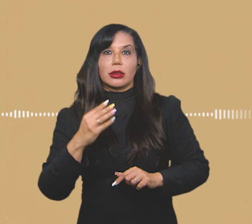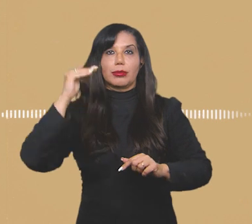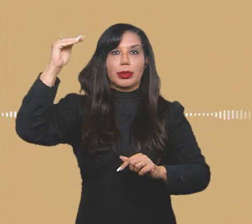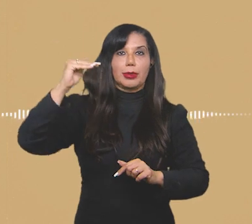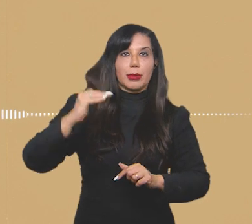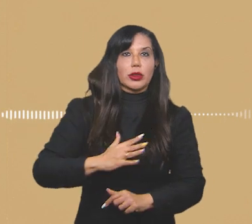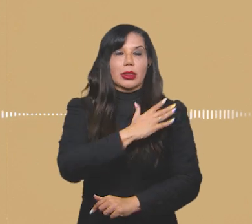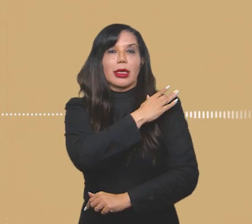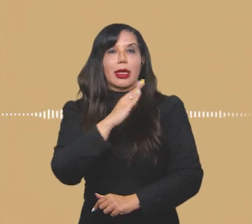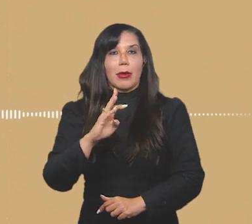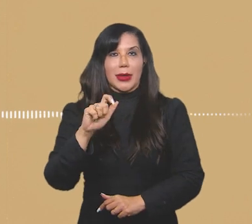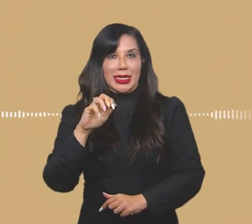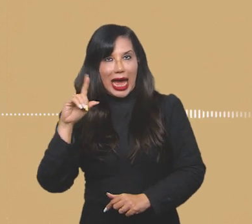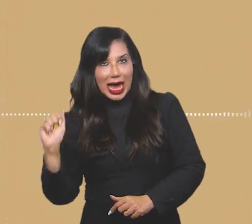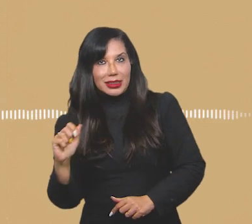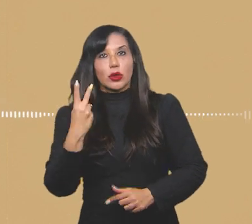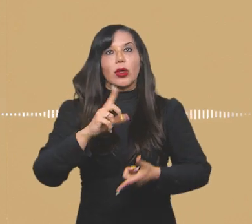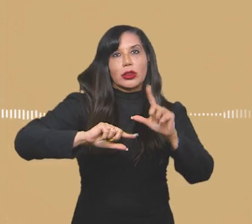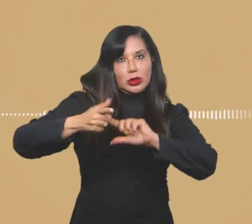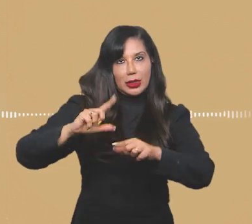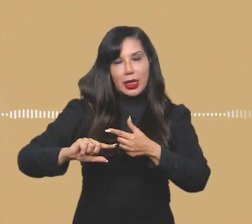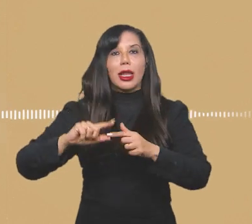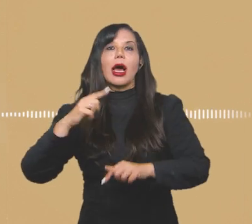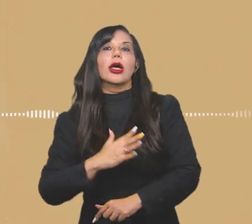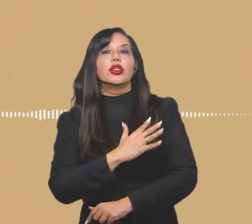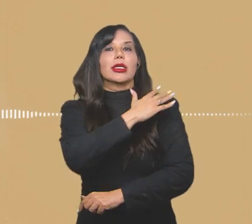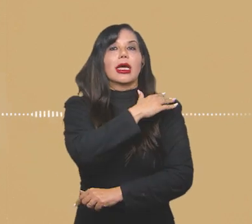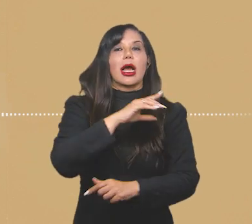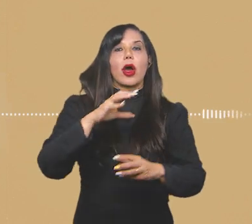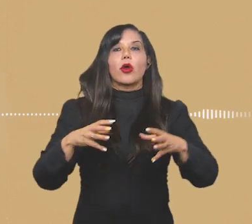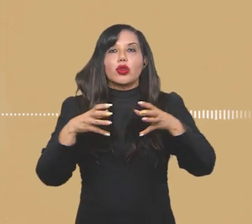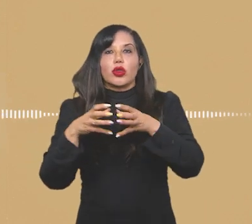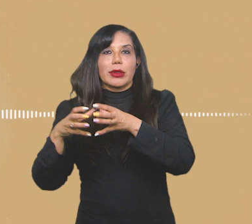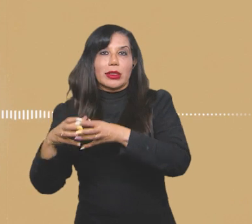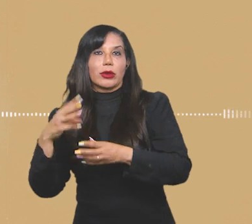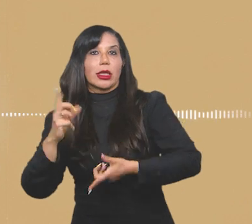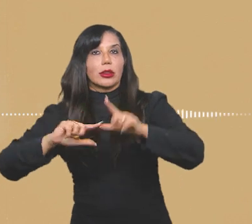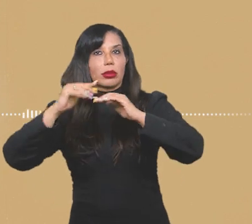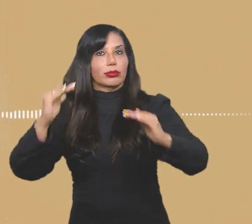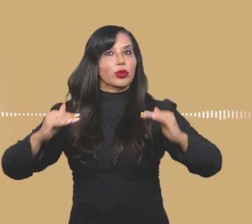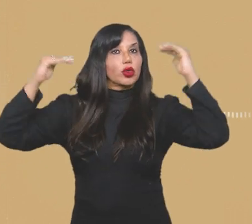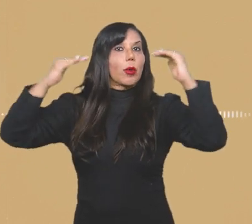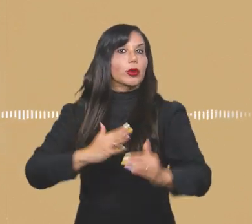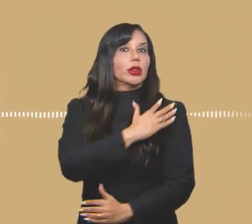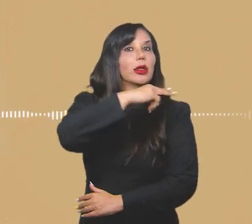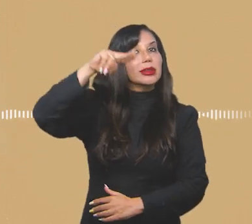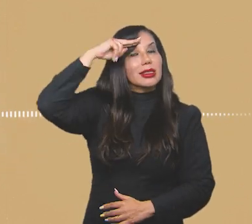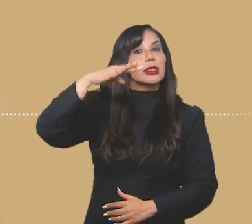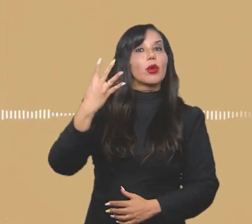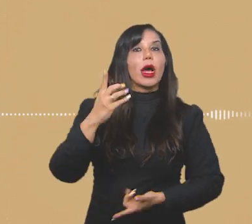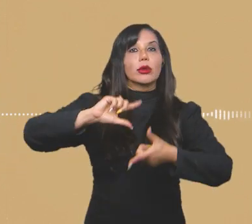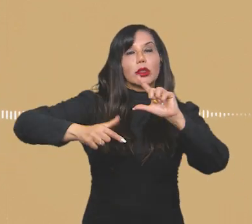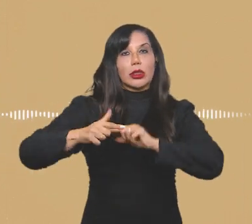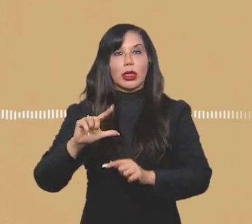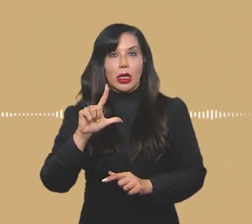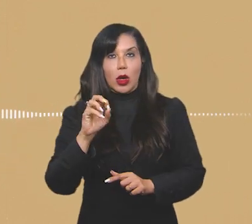3 hierarquias. General de brigada, que é 2 estrelas, que é a primeira promoção. General de divisão, 3 estrelas. E o topo é general do exército, que é de